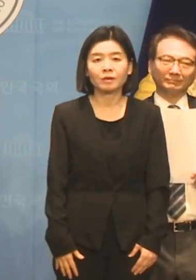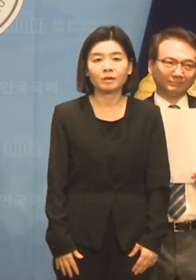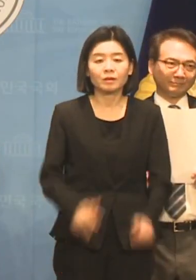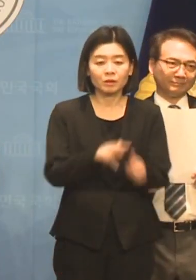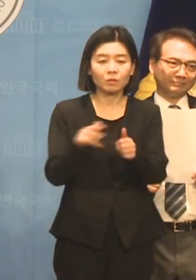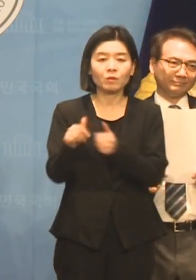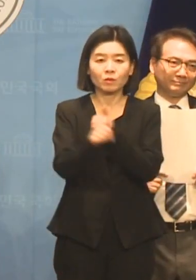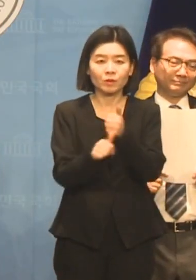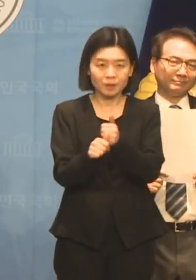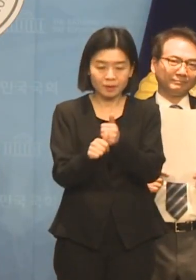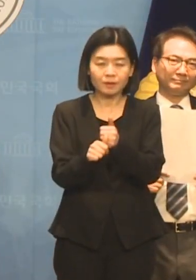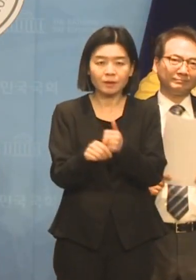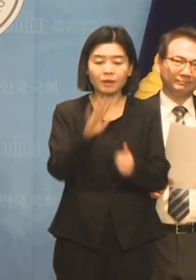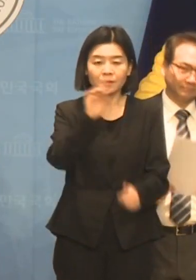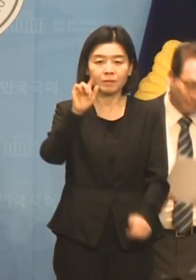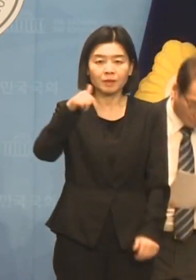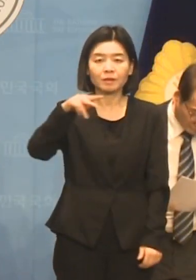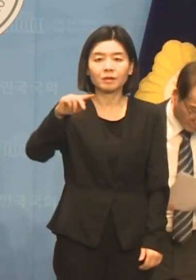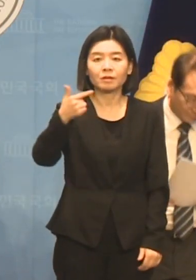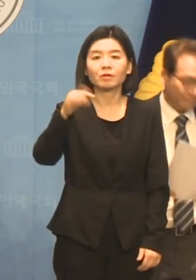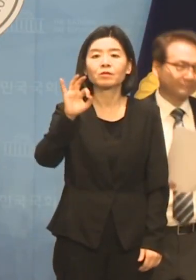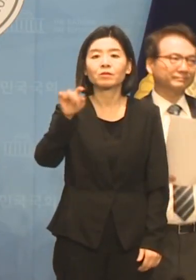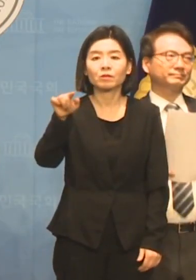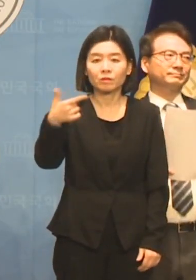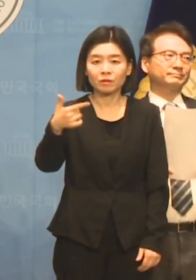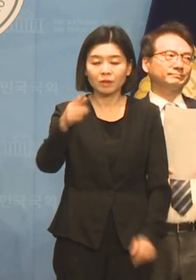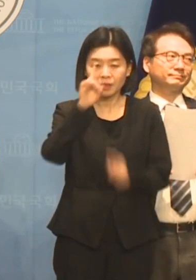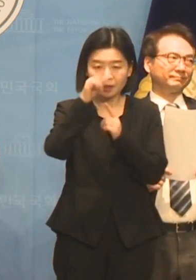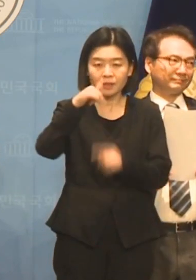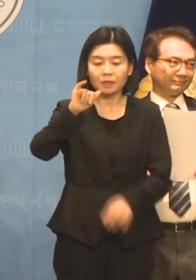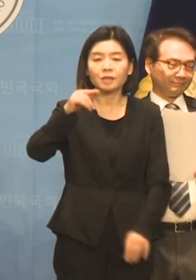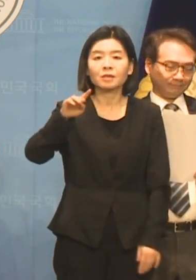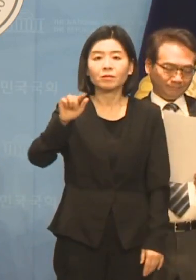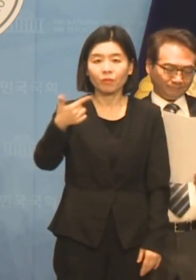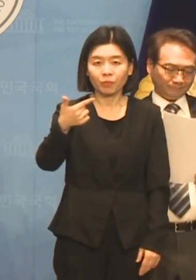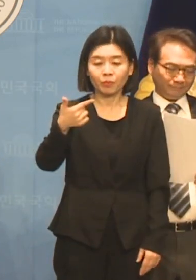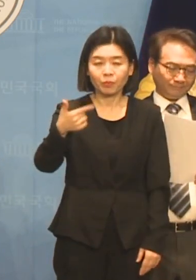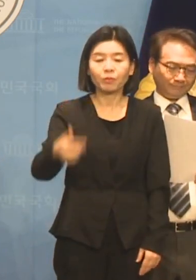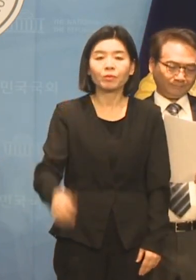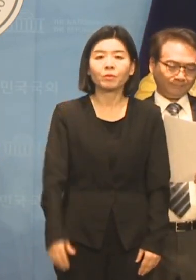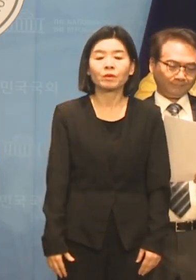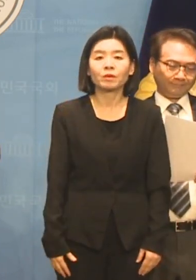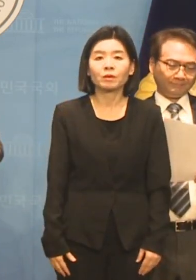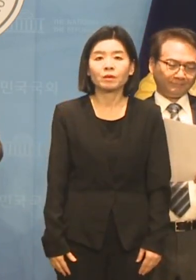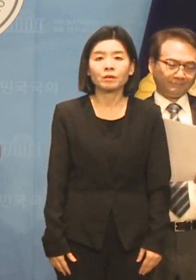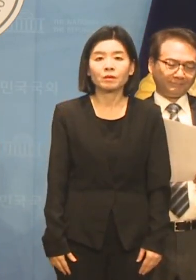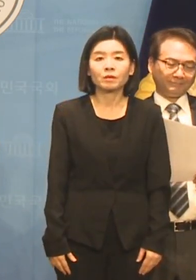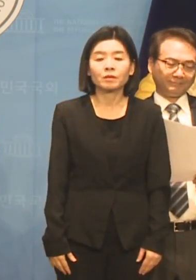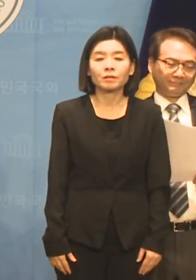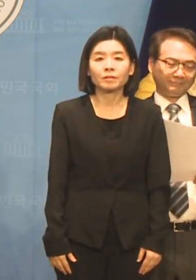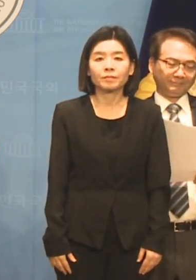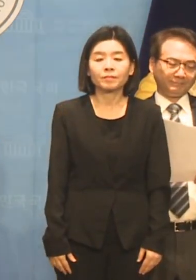정보위의 간사이신 박선원 의원님 오셨습니다. 이기현 의원님 오셨습니다.